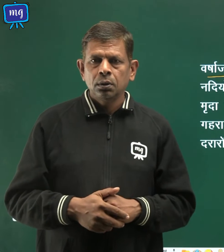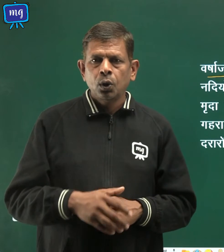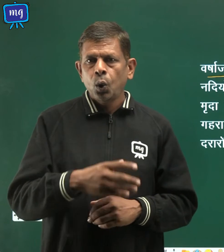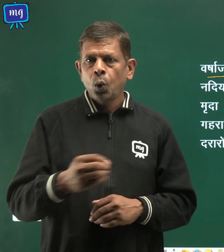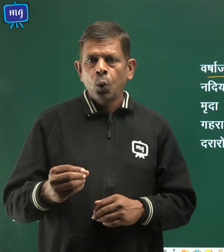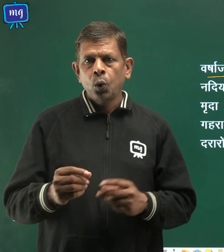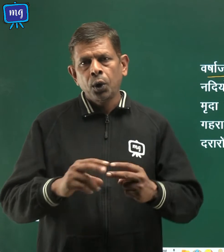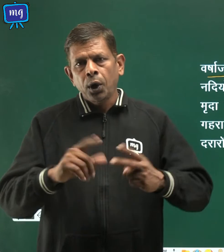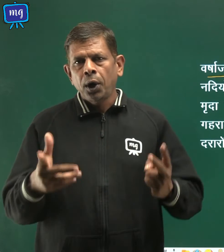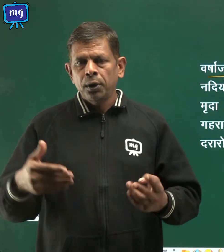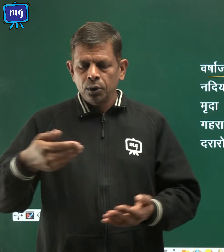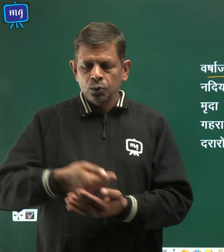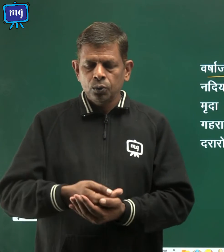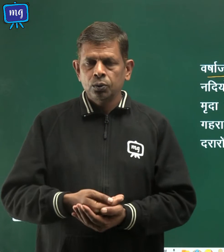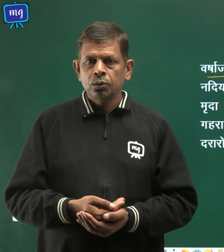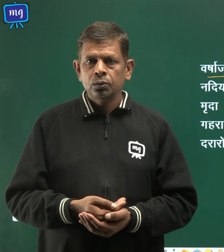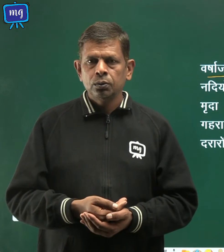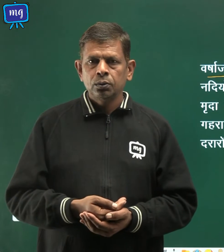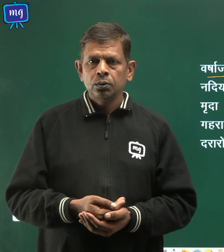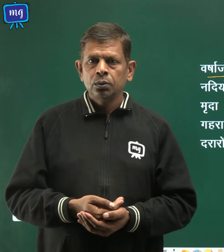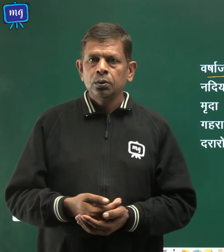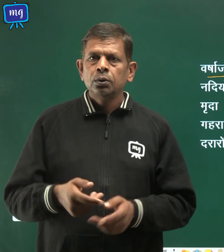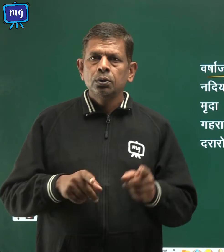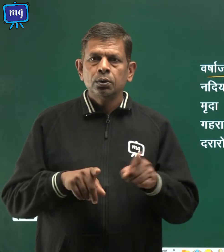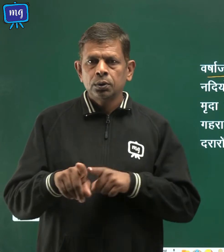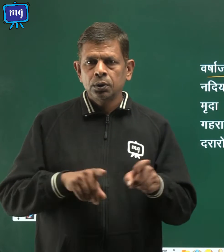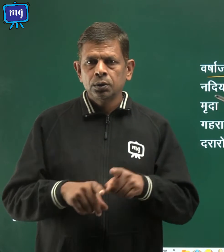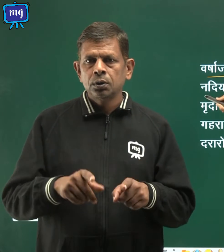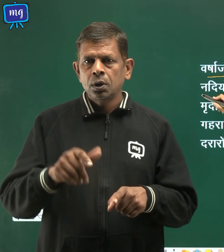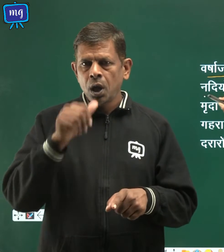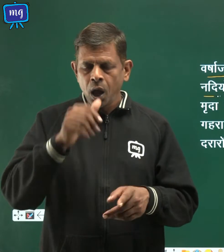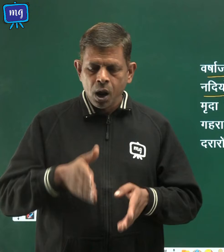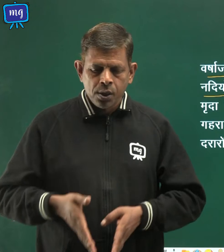और अन्य स्रोतों जैसे नदियों